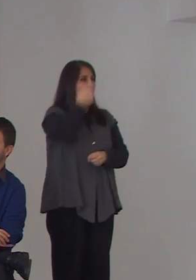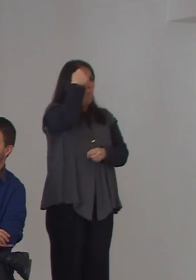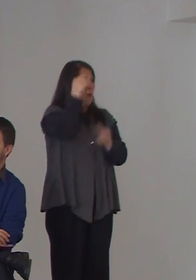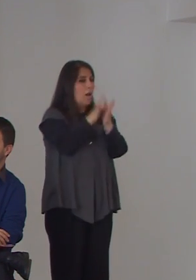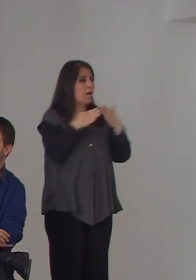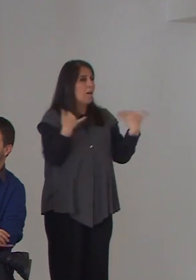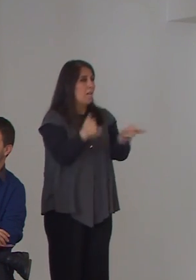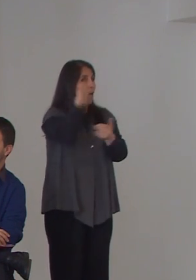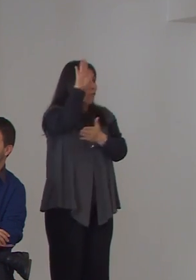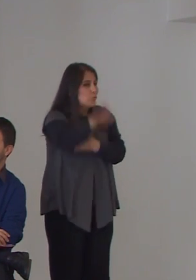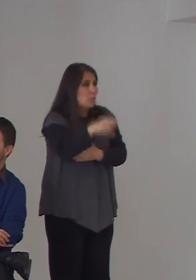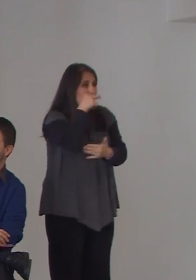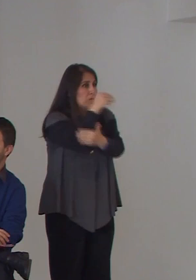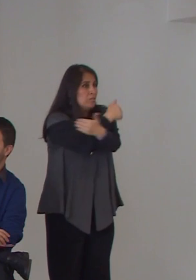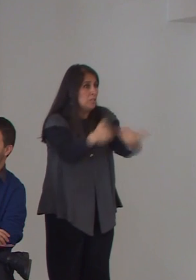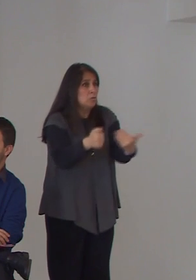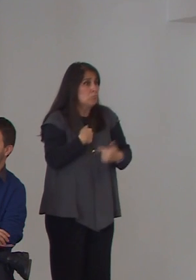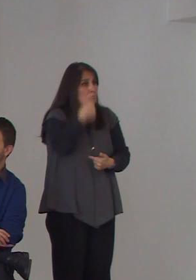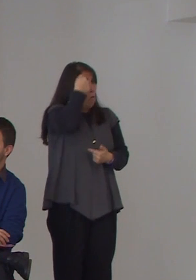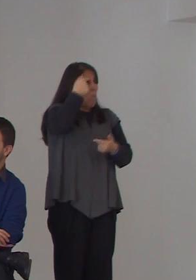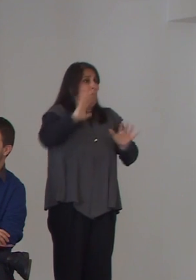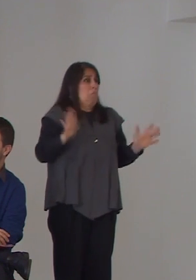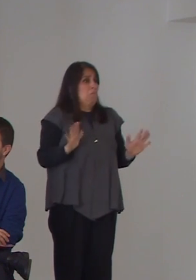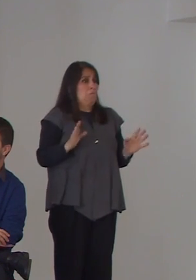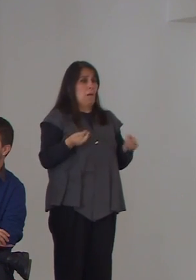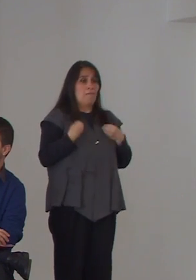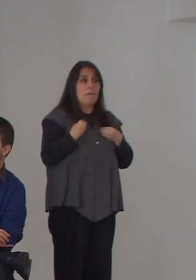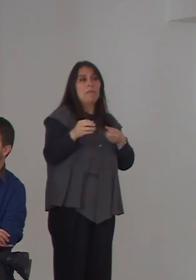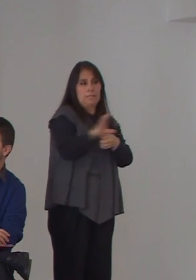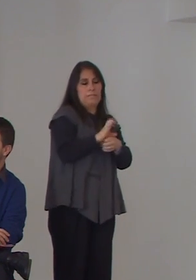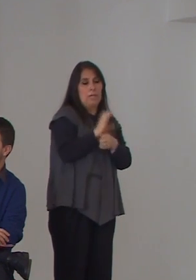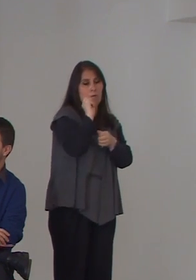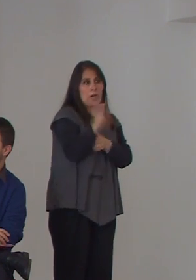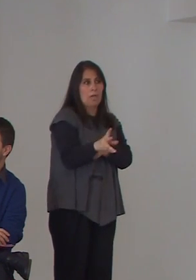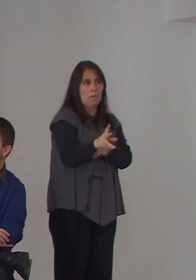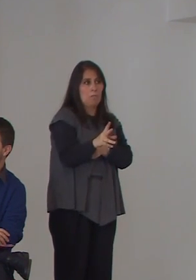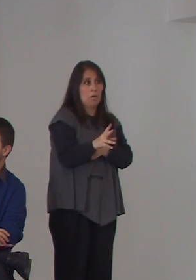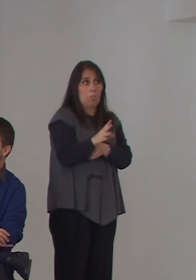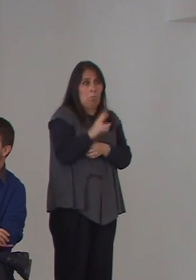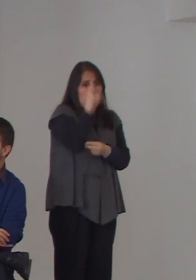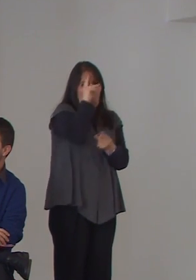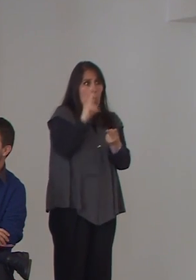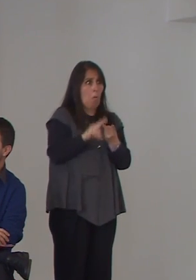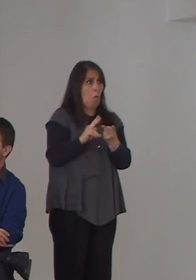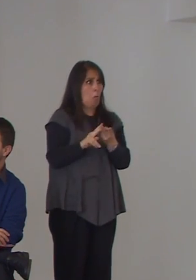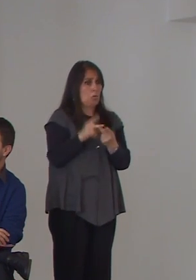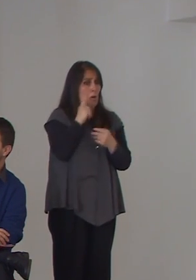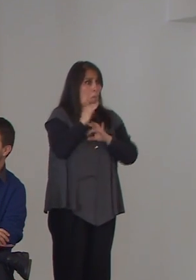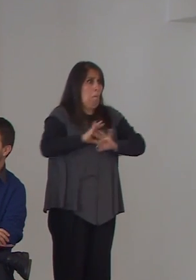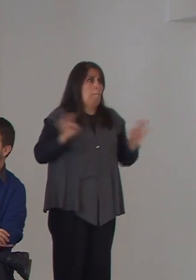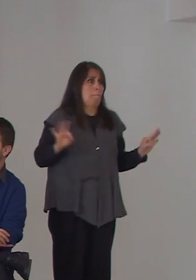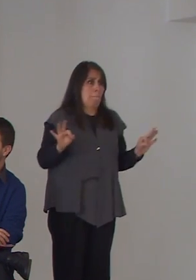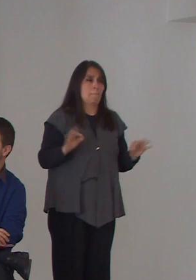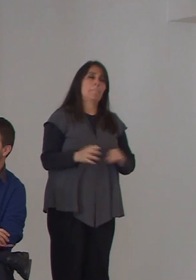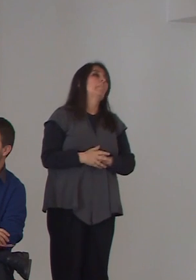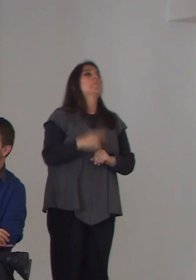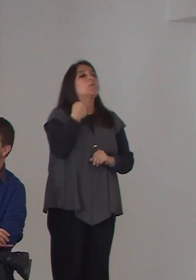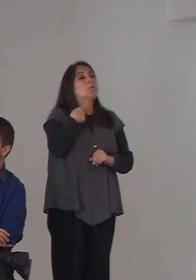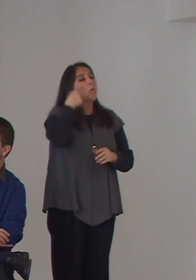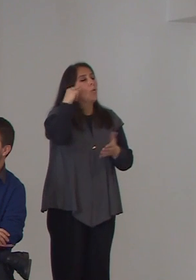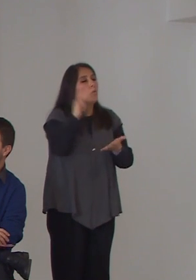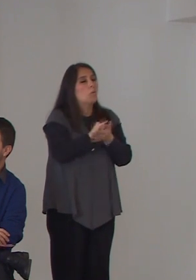mismos descendientes, niños en las ciudades, a veces desconocen, ¿sí? Entonces yo creo que el primer propósito sería